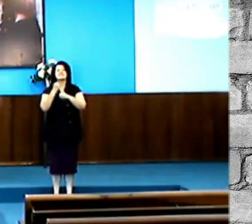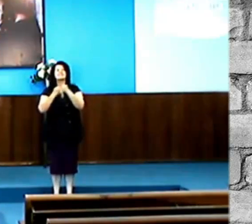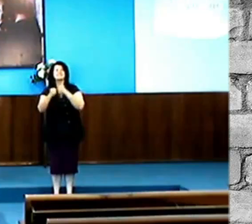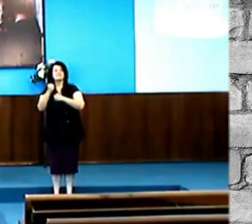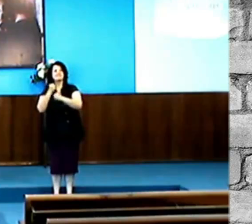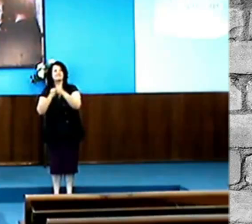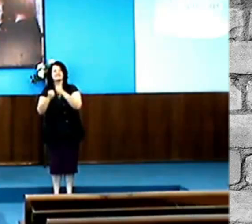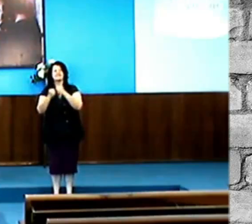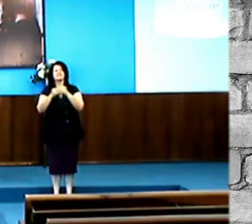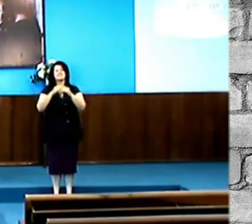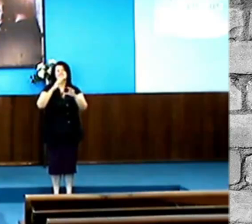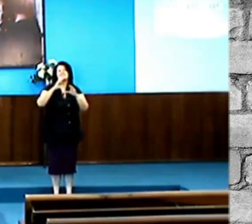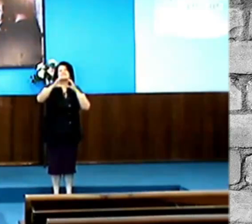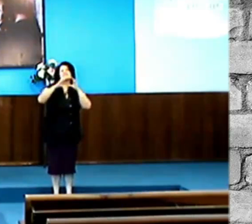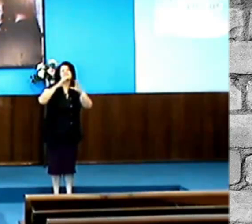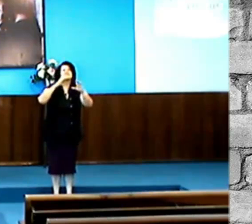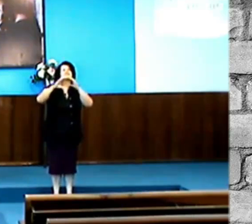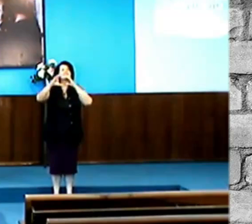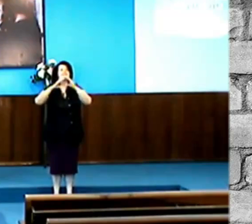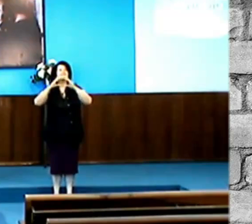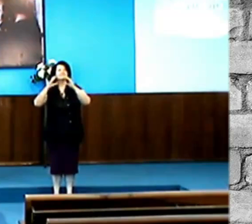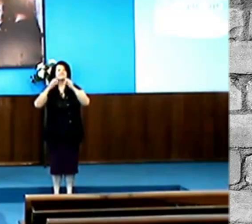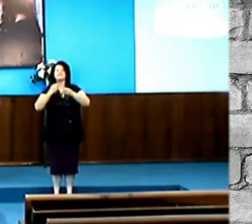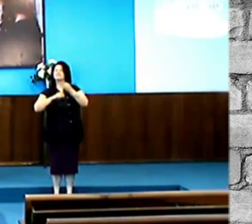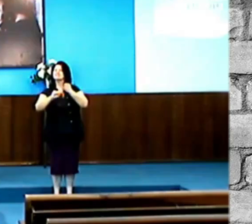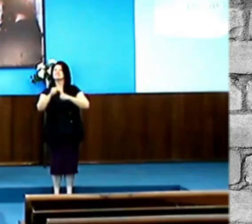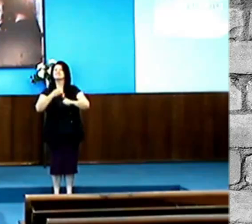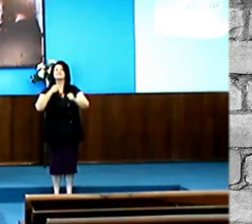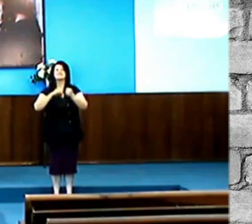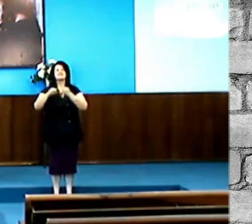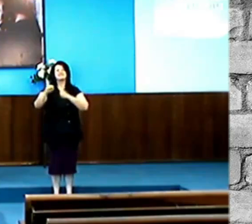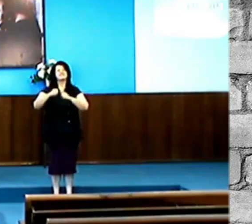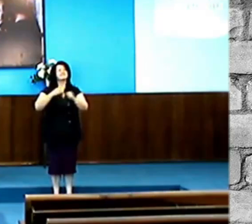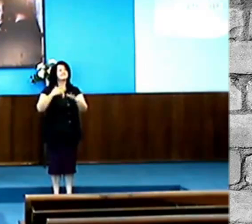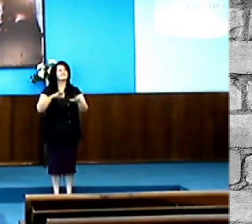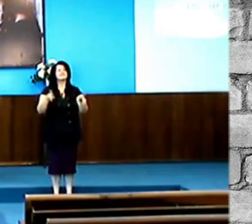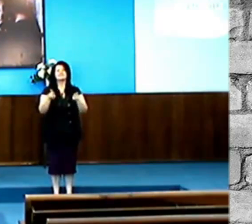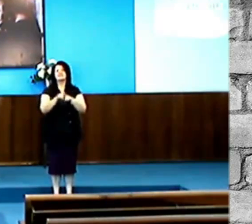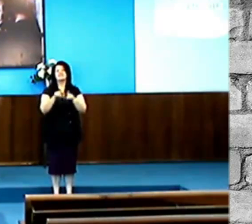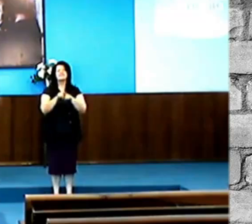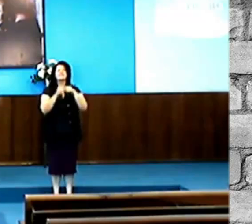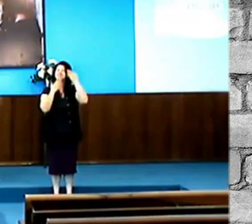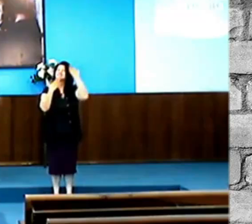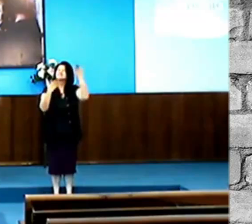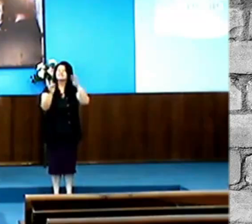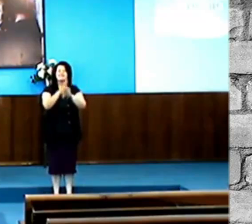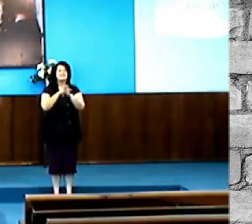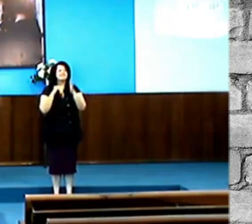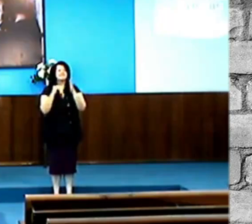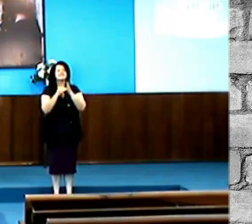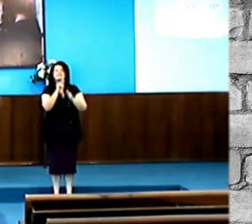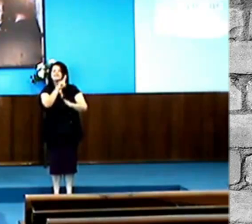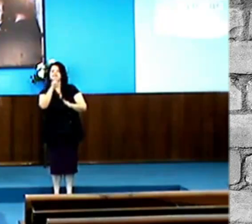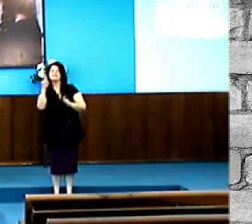Senhor, com hinos e cânticos espirituais, dando sempre graças por tudo a nosso Deus e Pai, em nome de